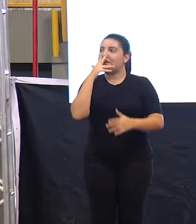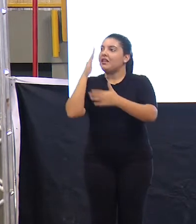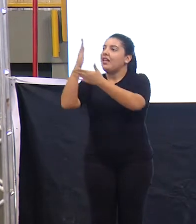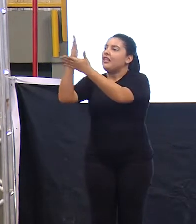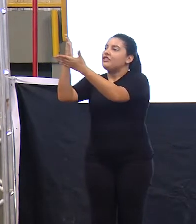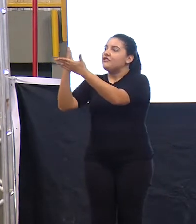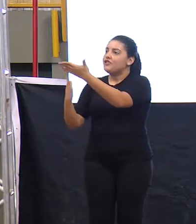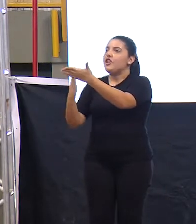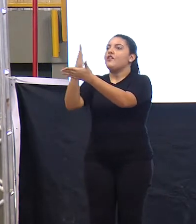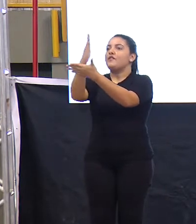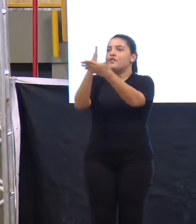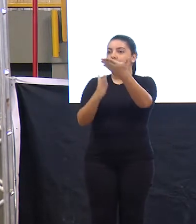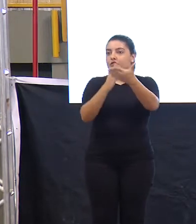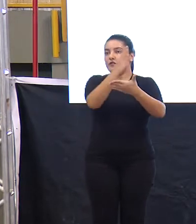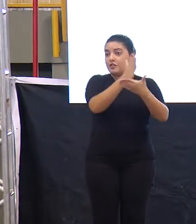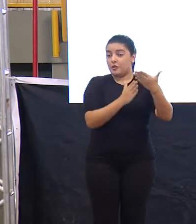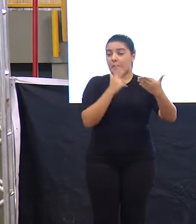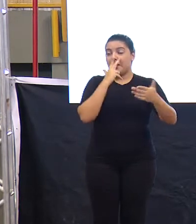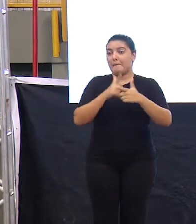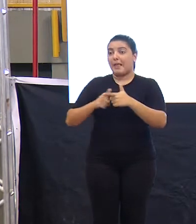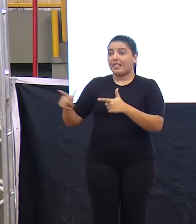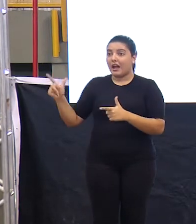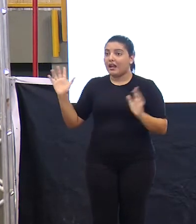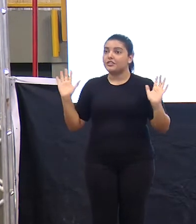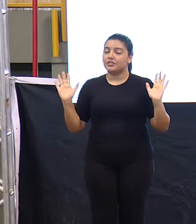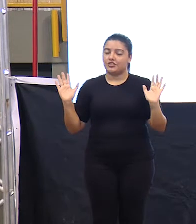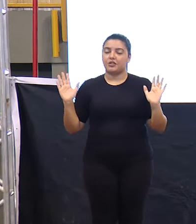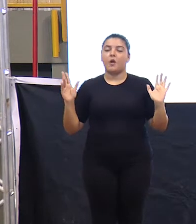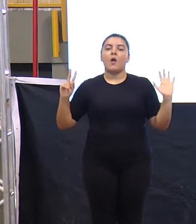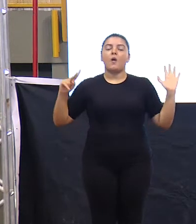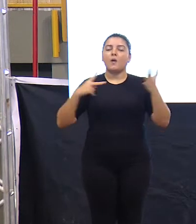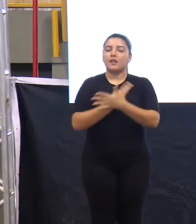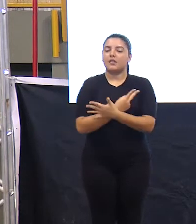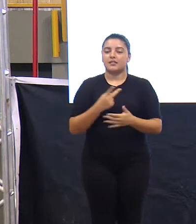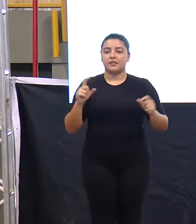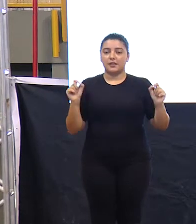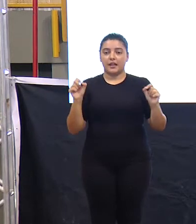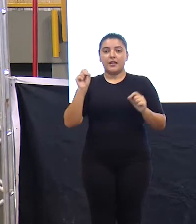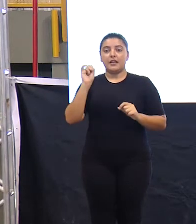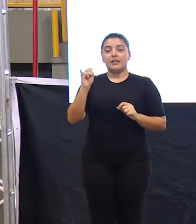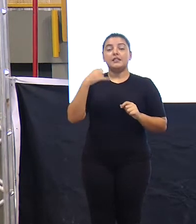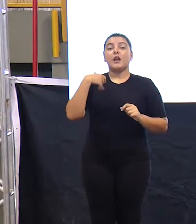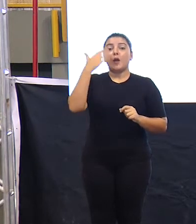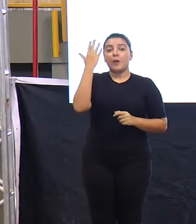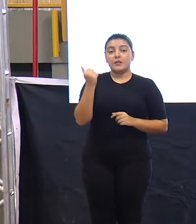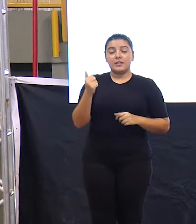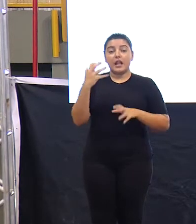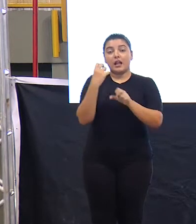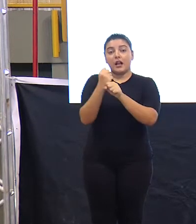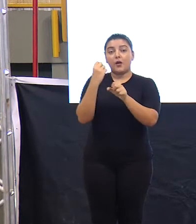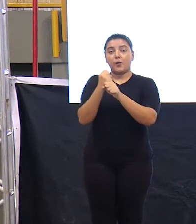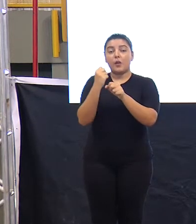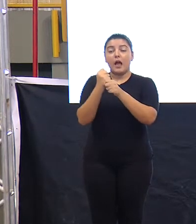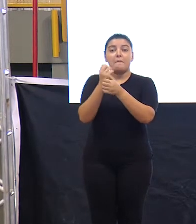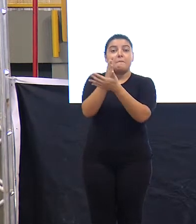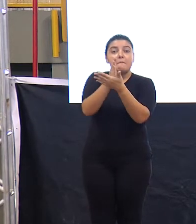É a metade da metade. Então, o que é que acontece? Se eu sei calcular quanto é